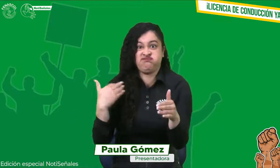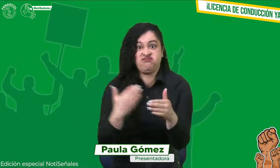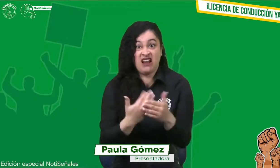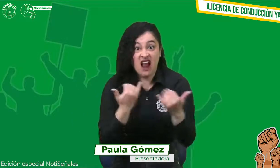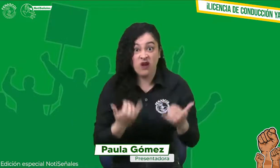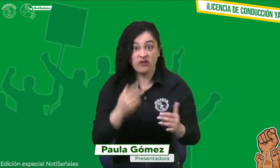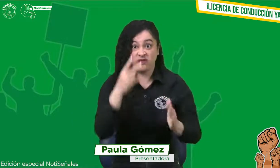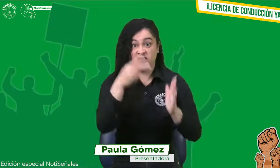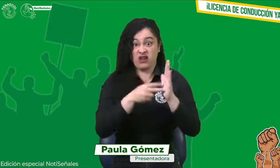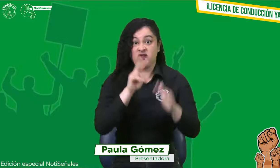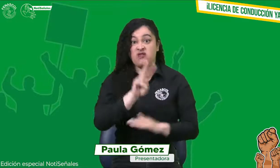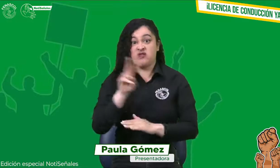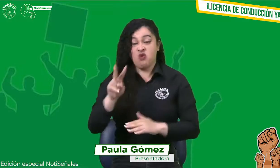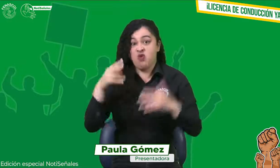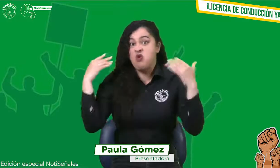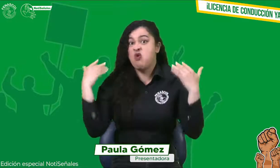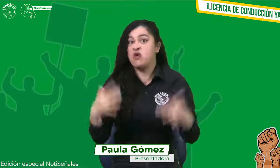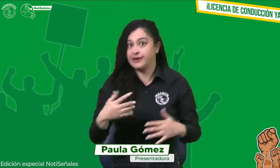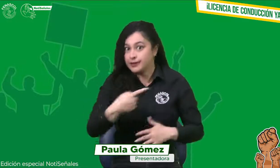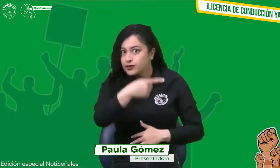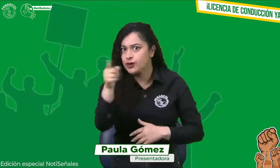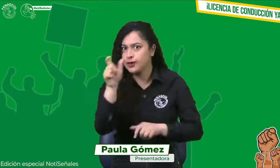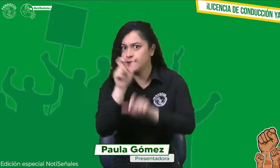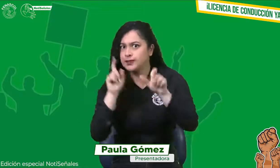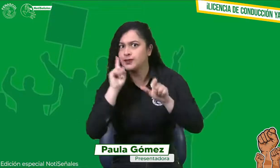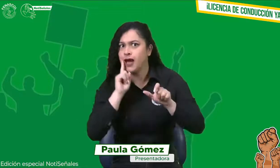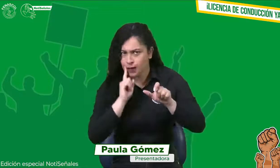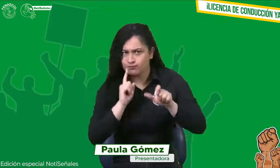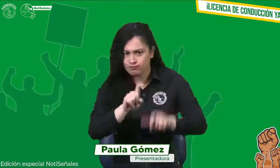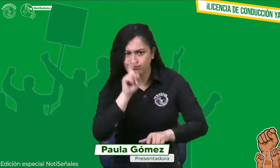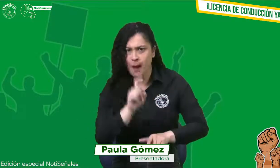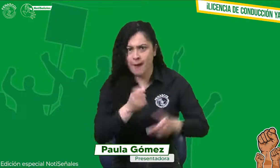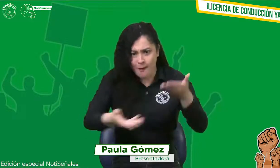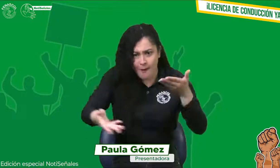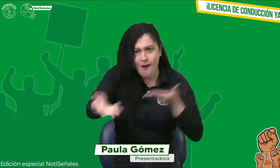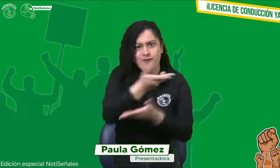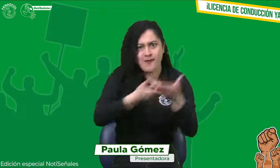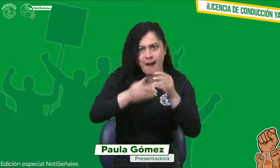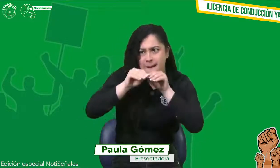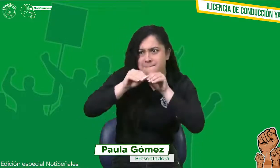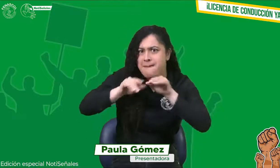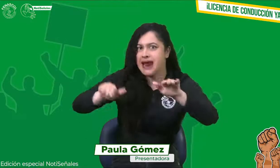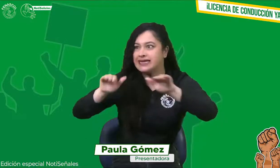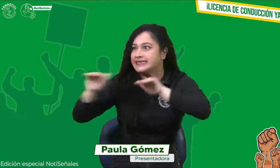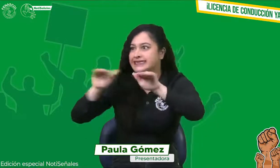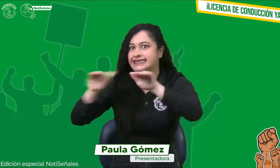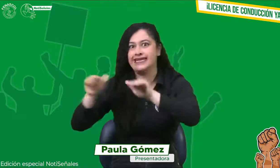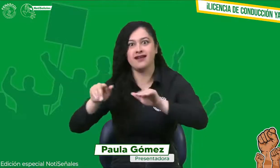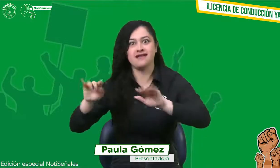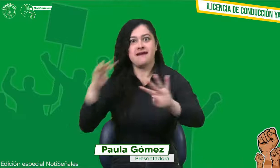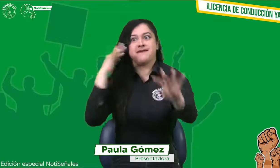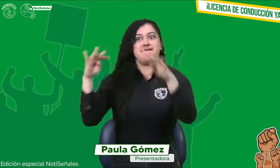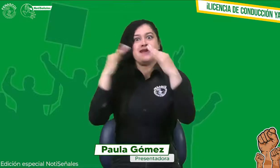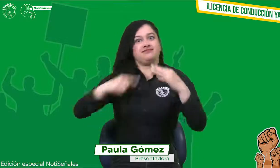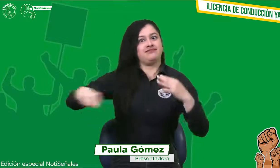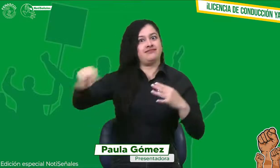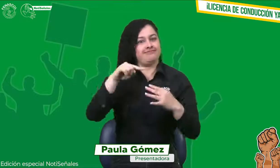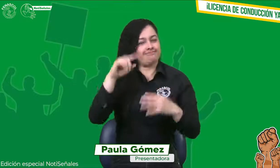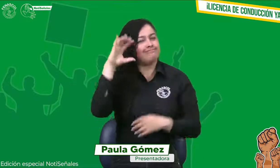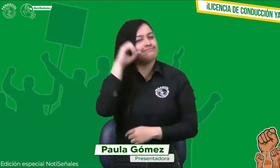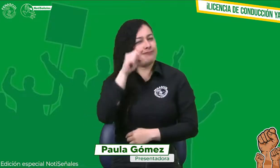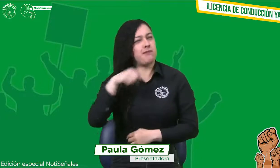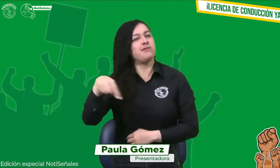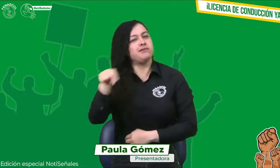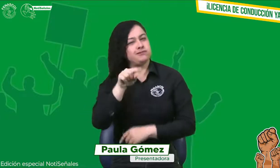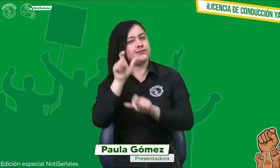tiempo, 16 años en esta lucha, y hasta ahorita, en el 2022, es que la estamos logrando. Es